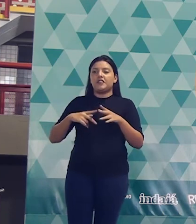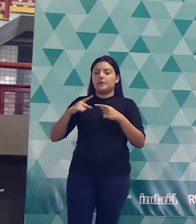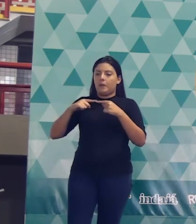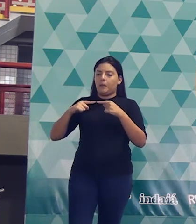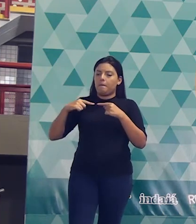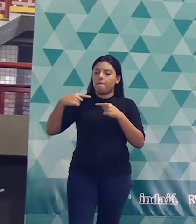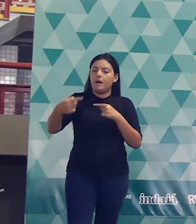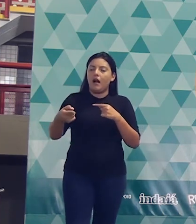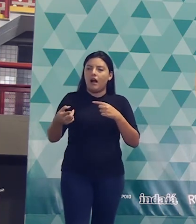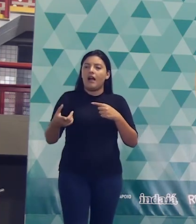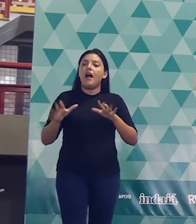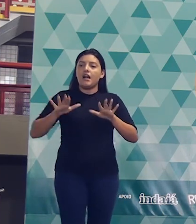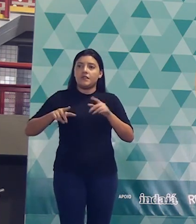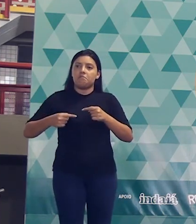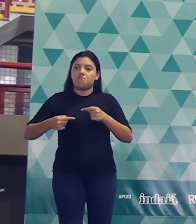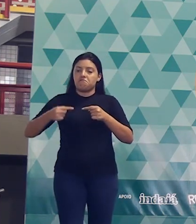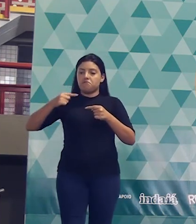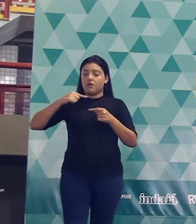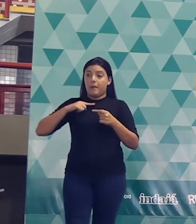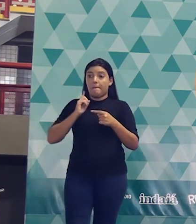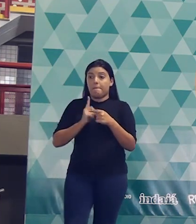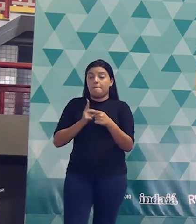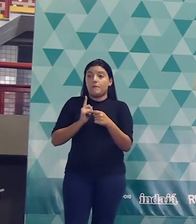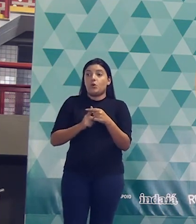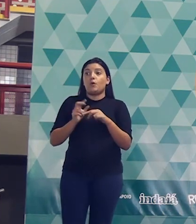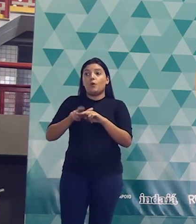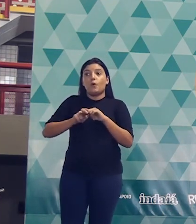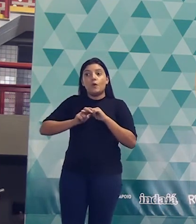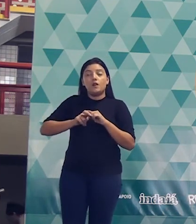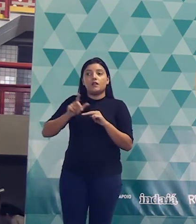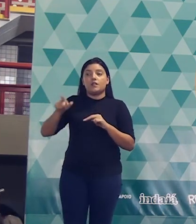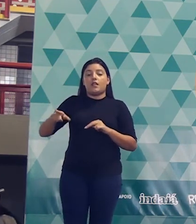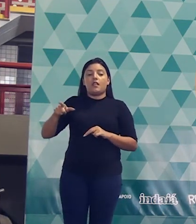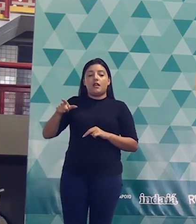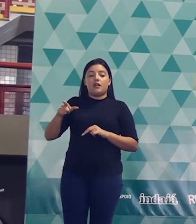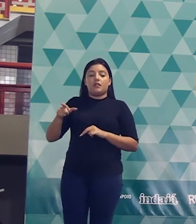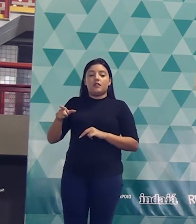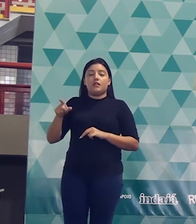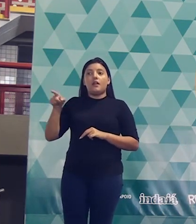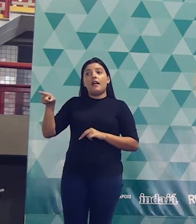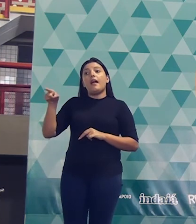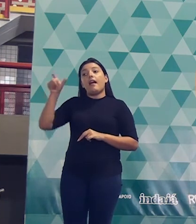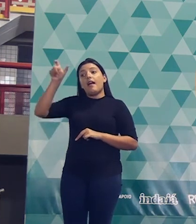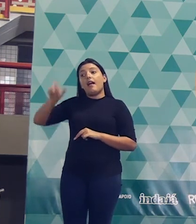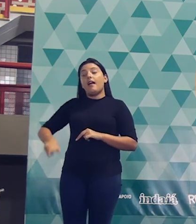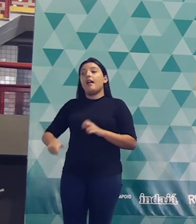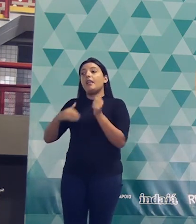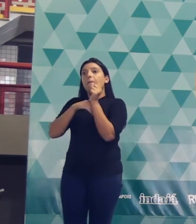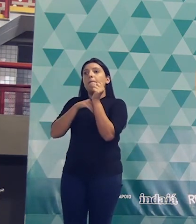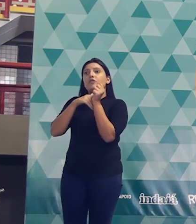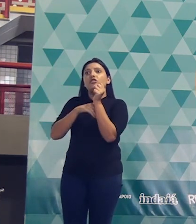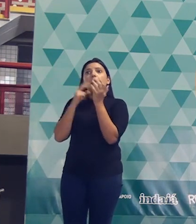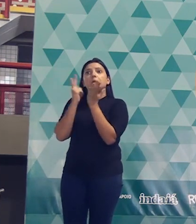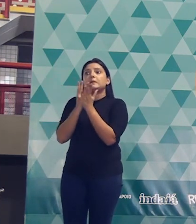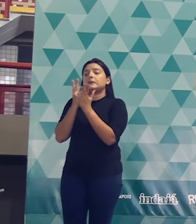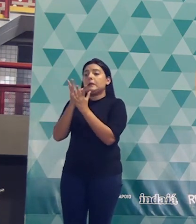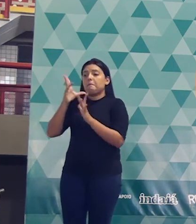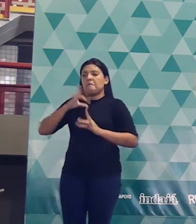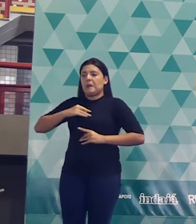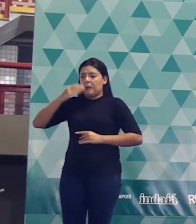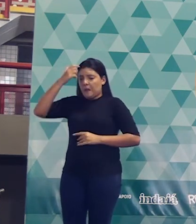isso faz dela uma escritora difícil, enigmática. Ela dizia que ela era um mistério para ela mesma, Clarice